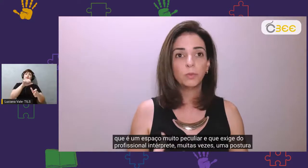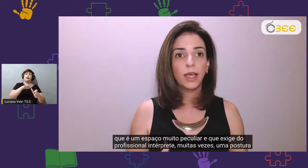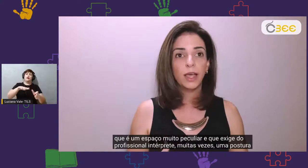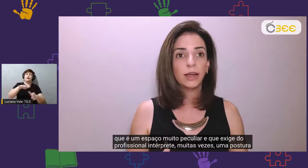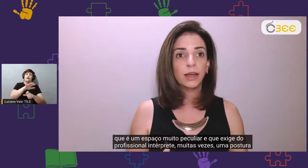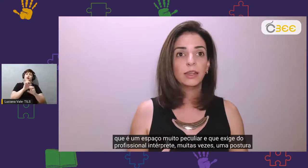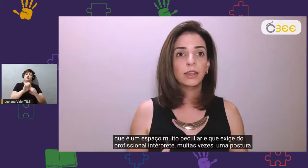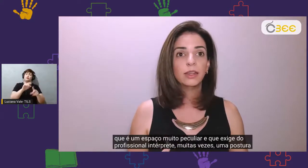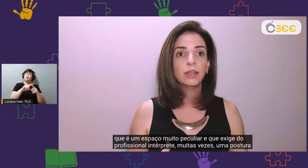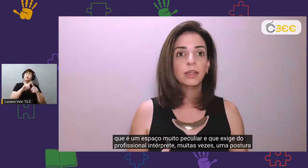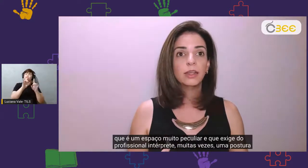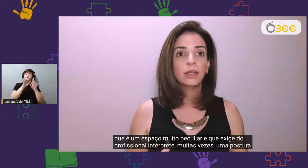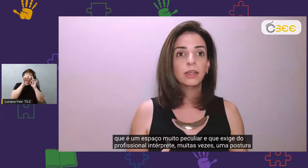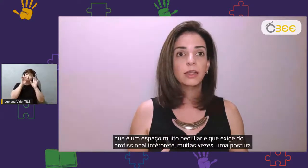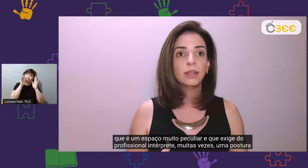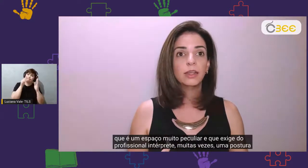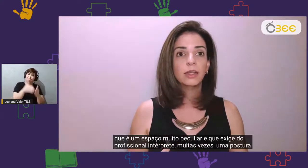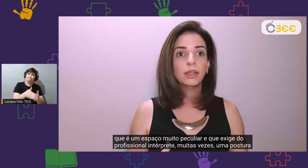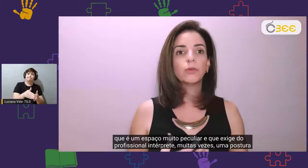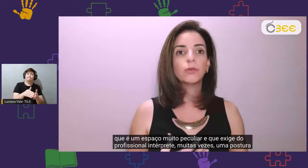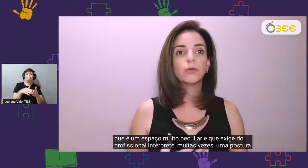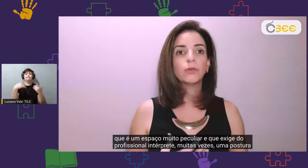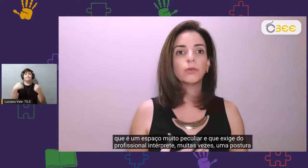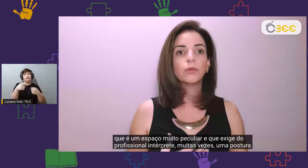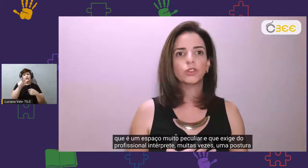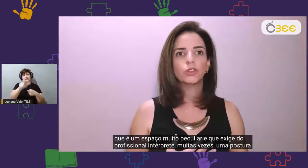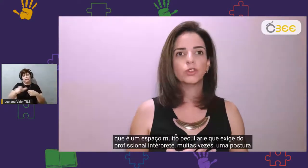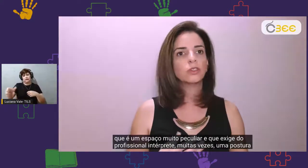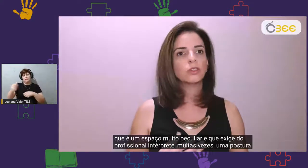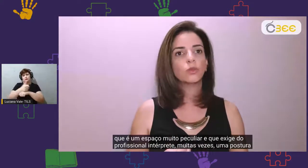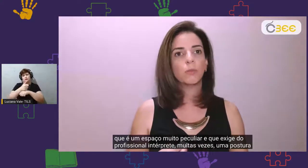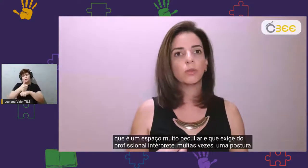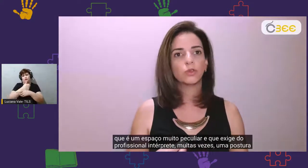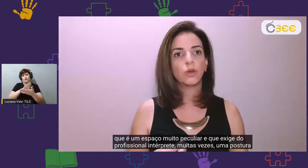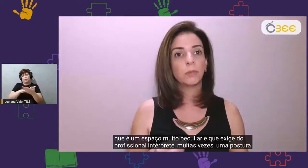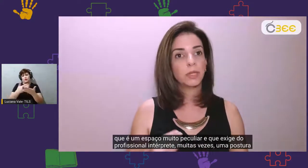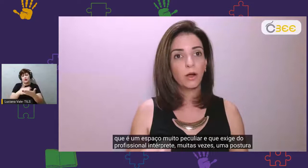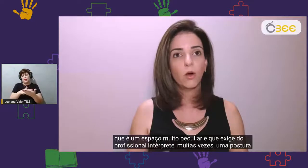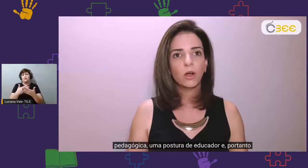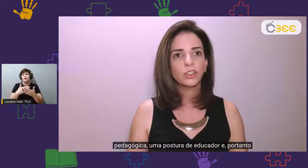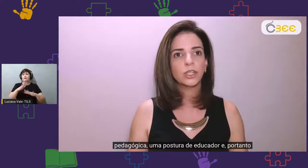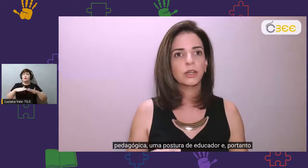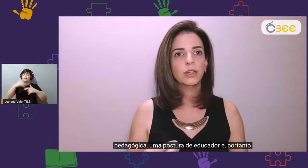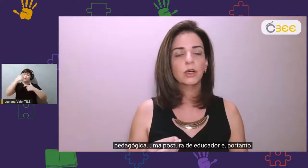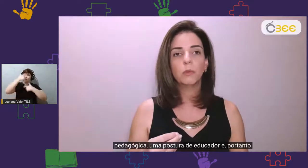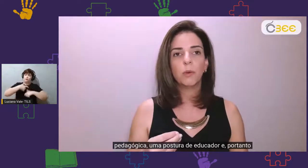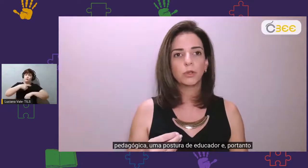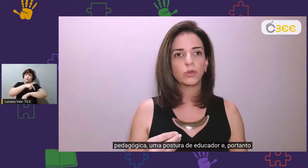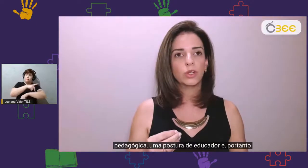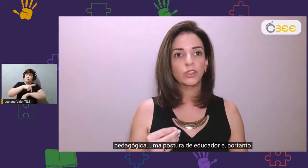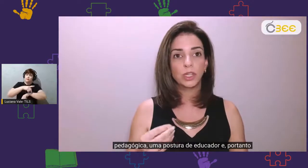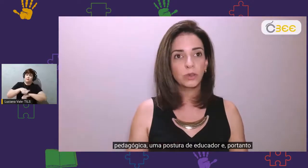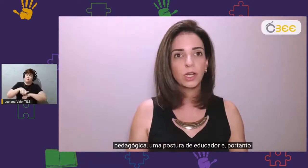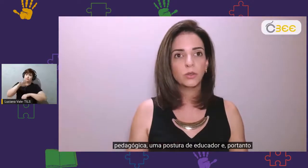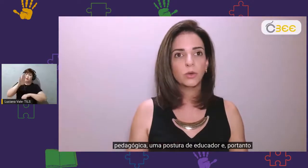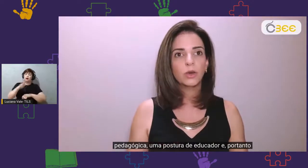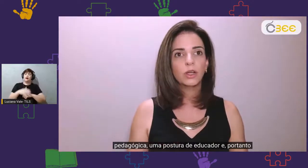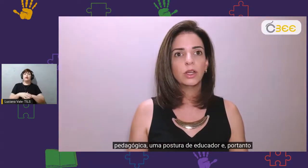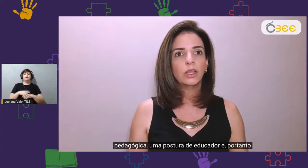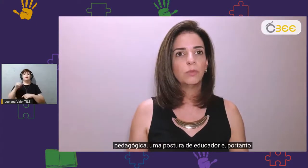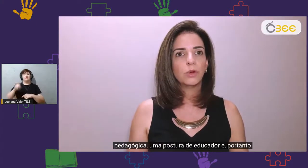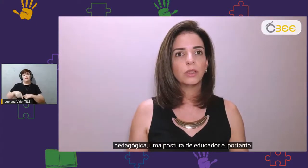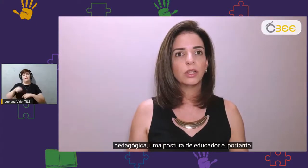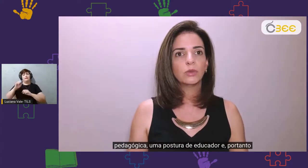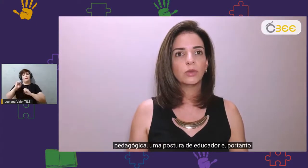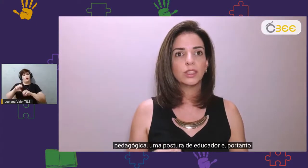muito peculiar e que exige do profissional intérprete muitas vezes uma postura pedagógica, uma postura de